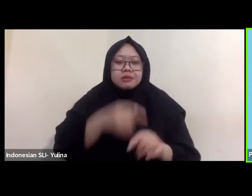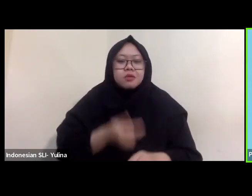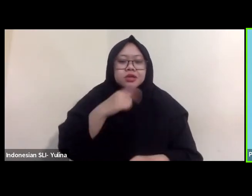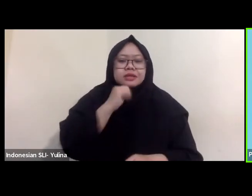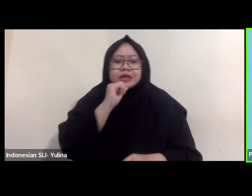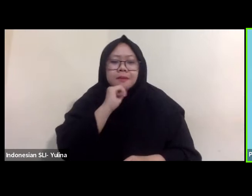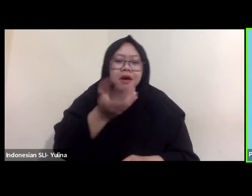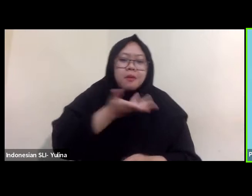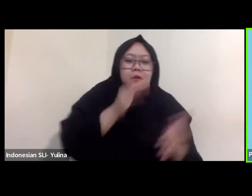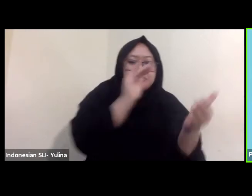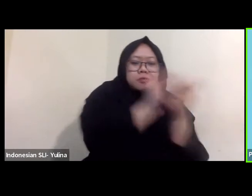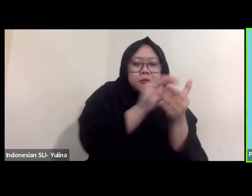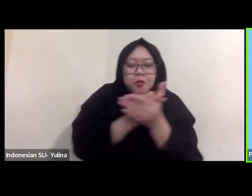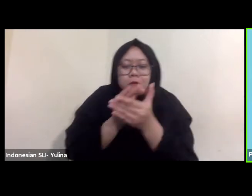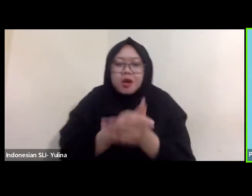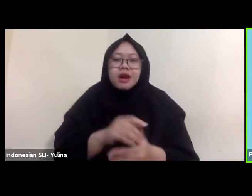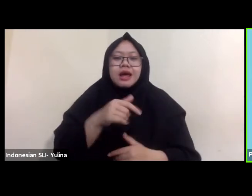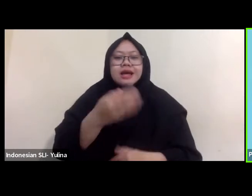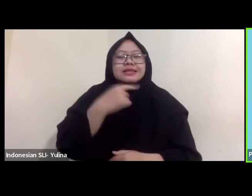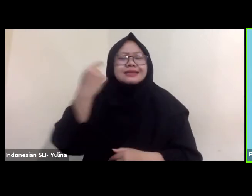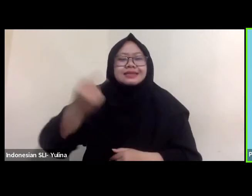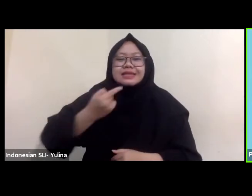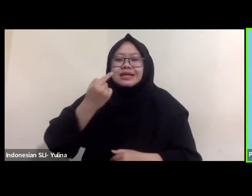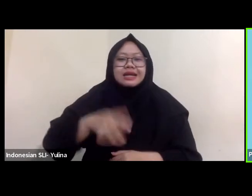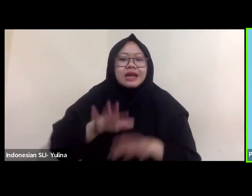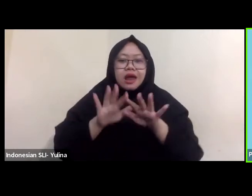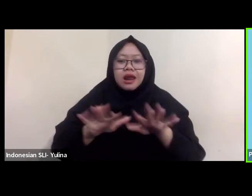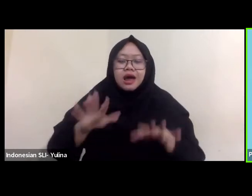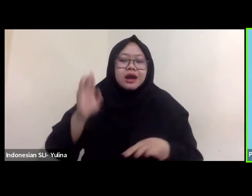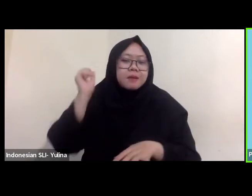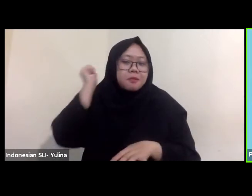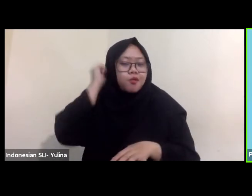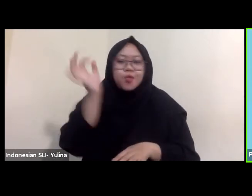seringkali perempuan bukan menjadi prioritas utama.